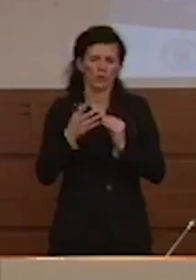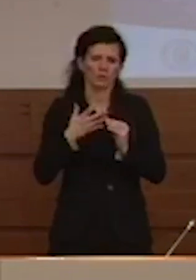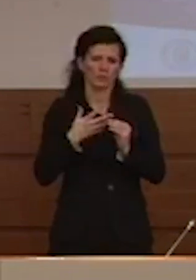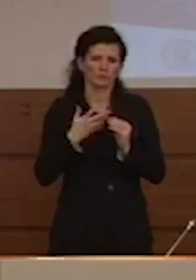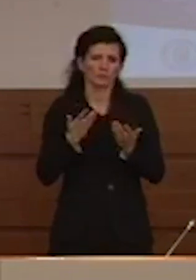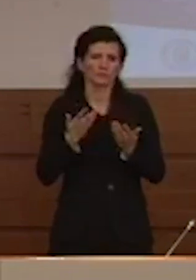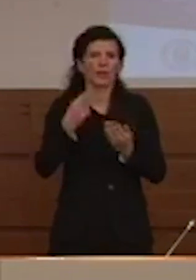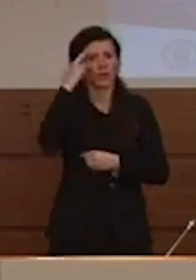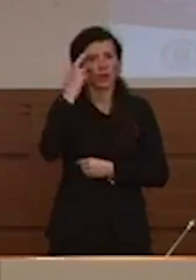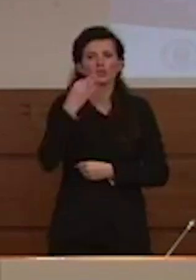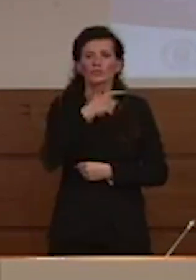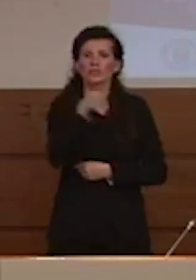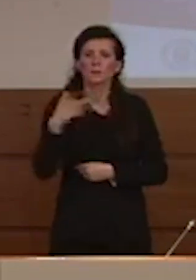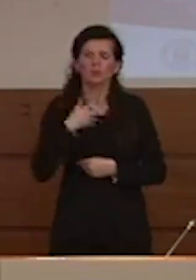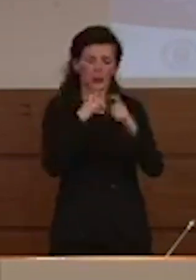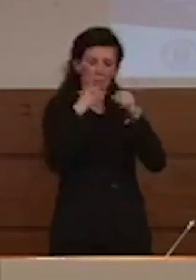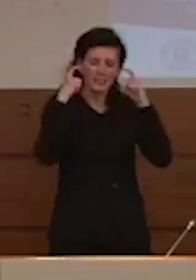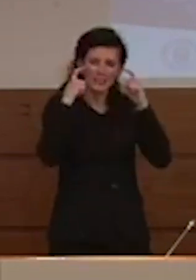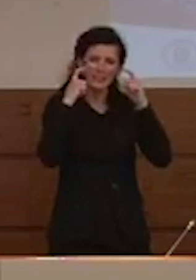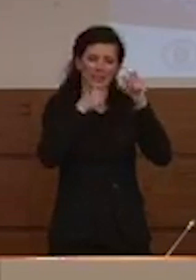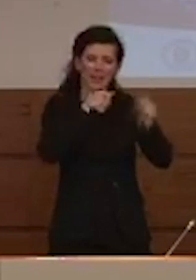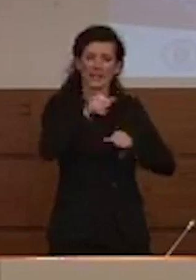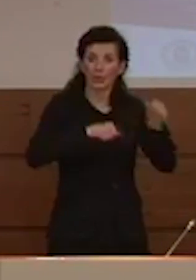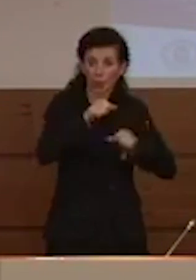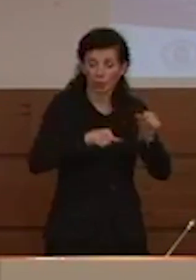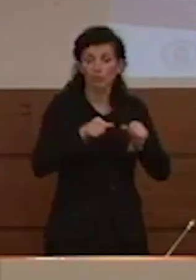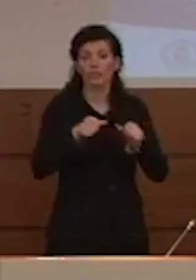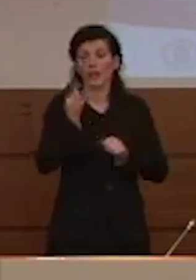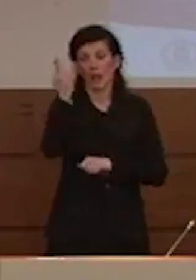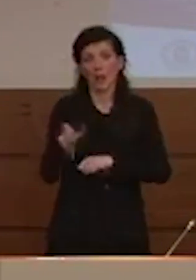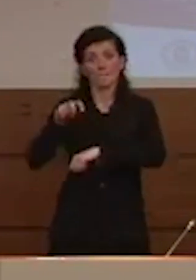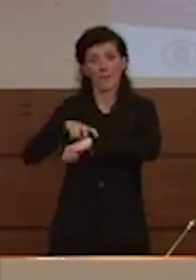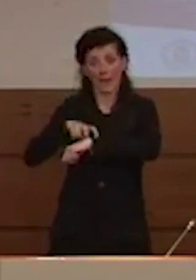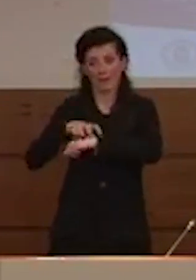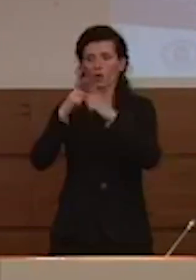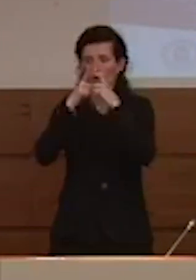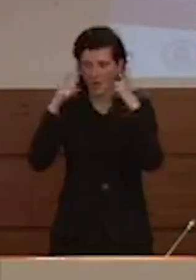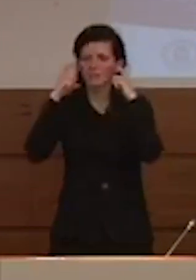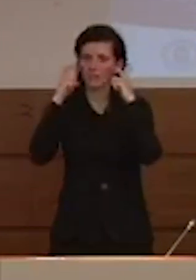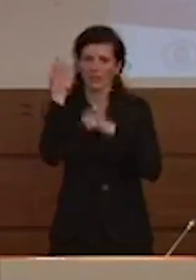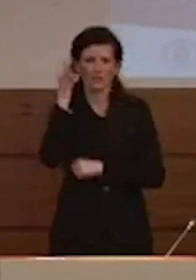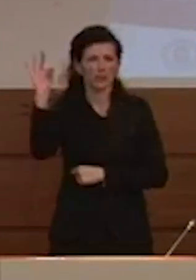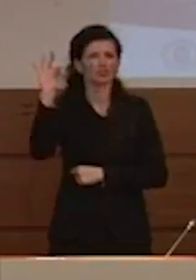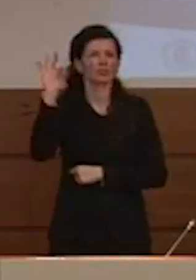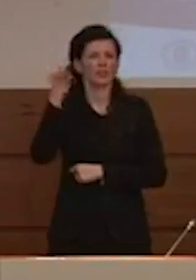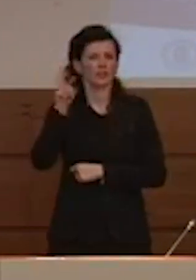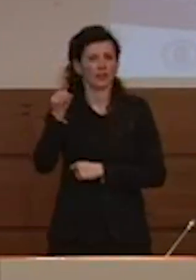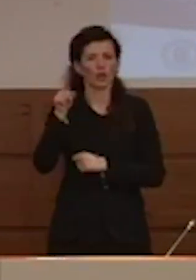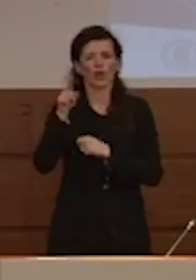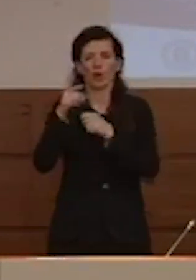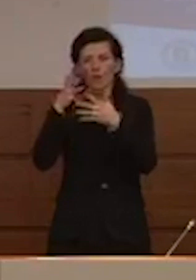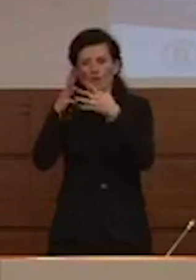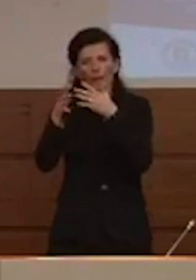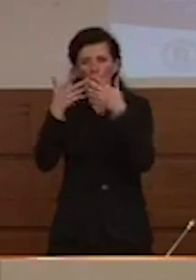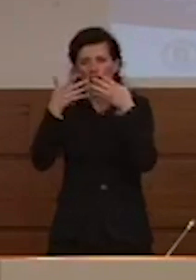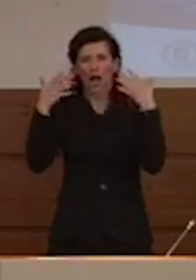chirurgiche quelle del personale sanitario nelle caratteristiche molto specifiche hanno delle caratteristiche di filtraggio particolari che